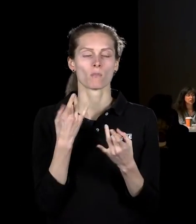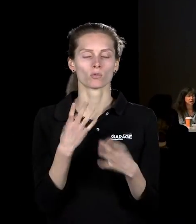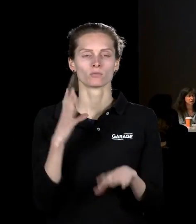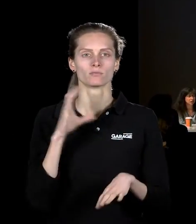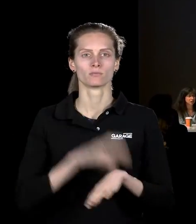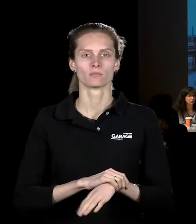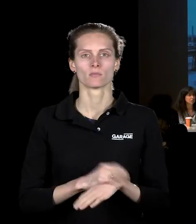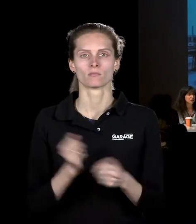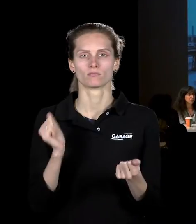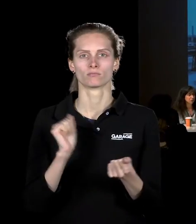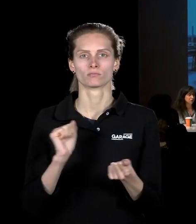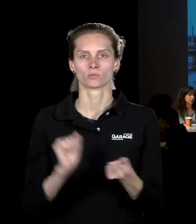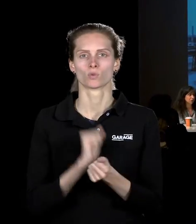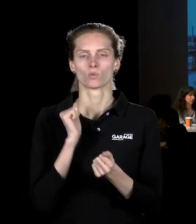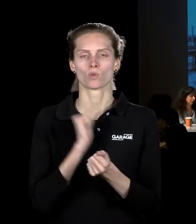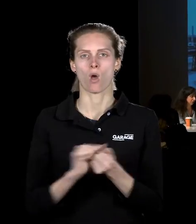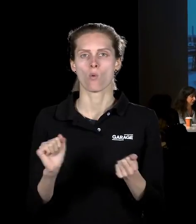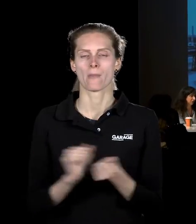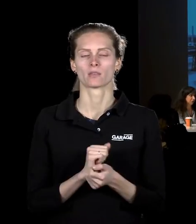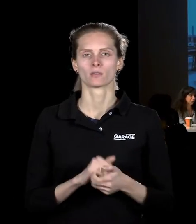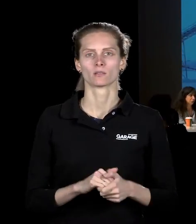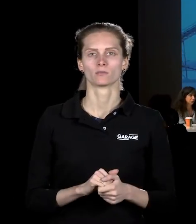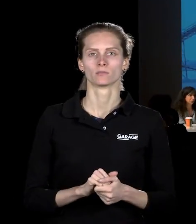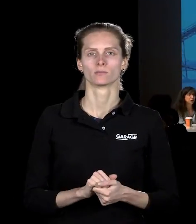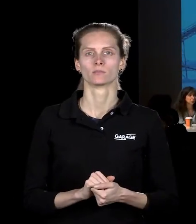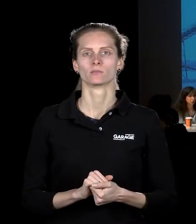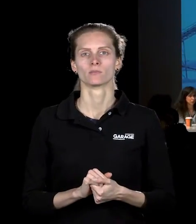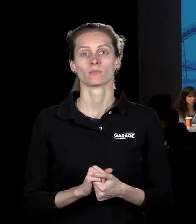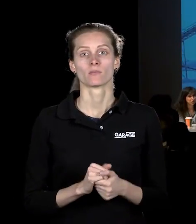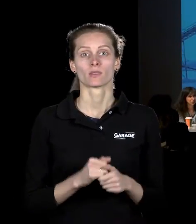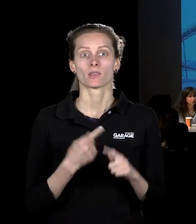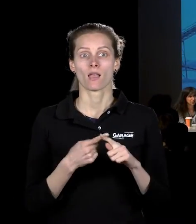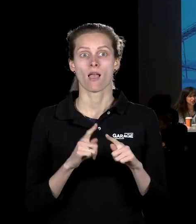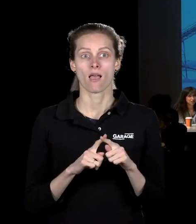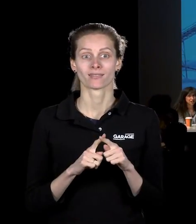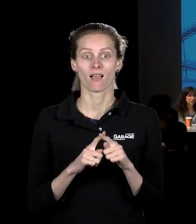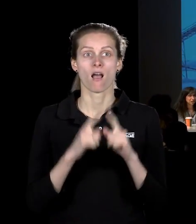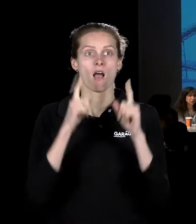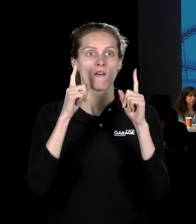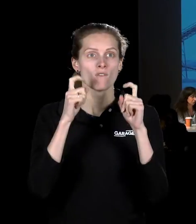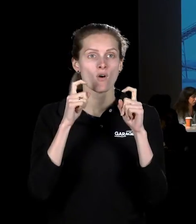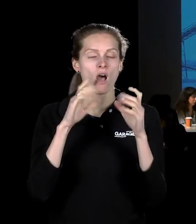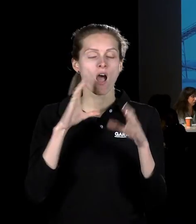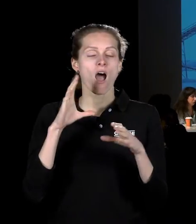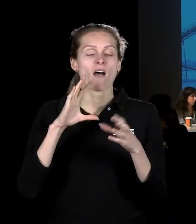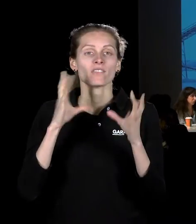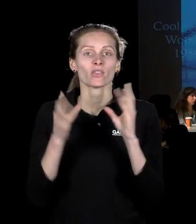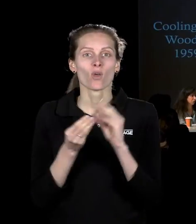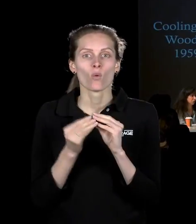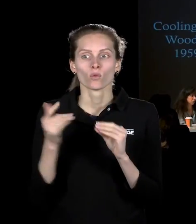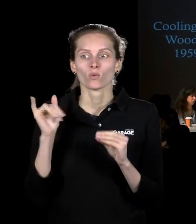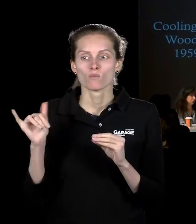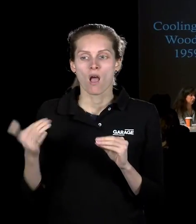кому тогда казались красивыми. При этом за этим стоит, в общем, жизнь полная приключений. И я читала замечательную